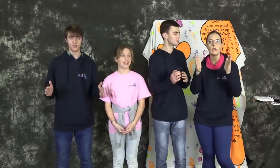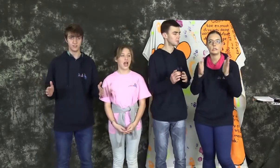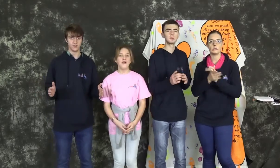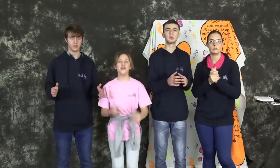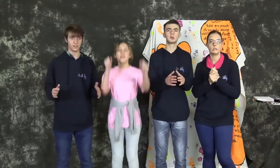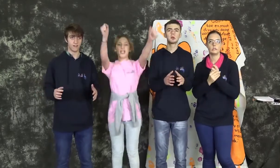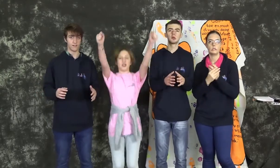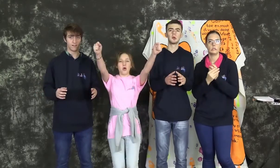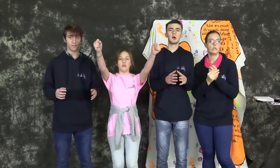gees. Terug van die gees. Woe!